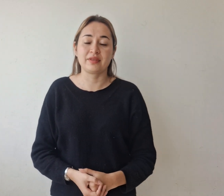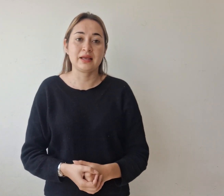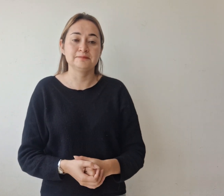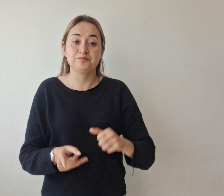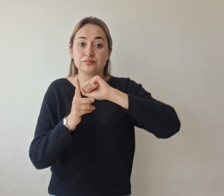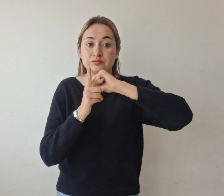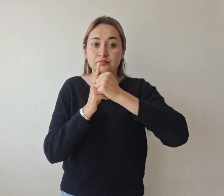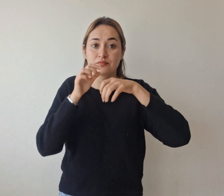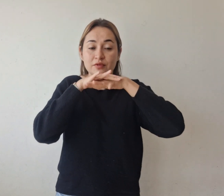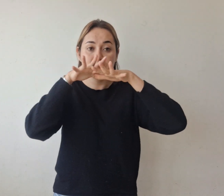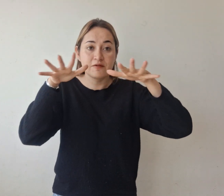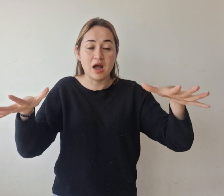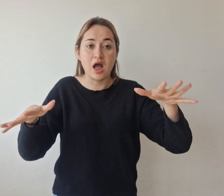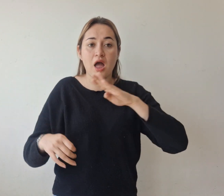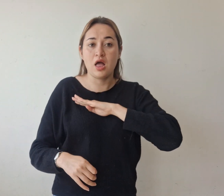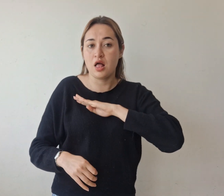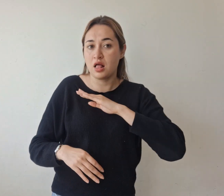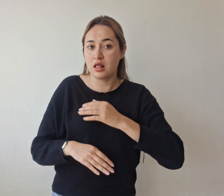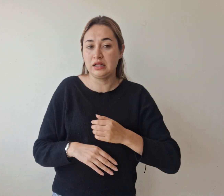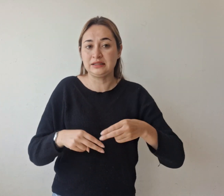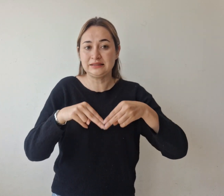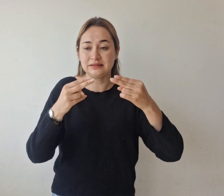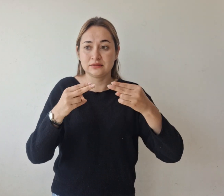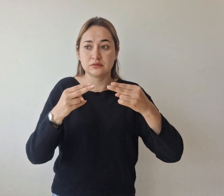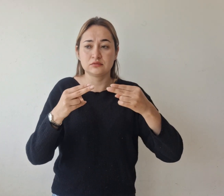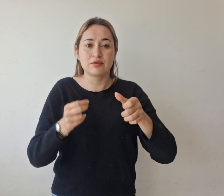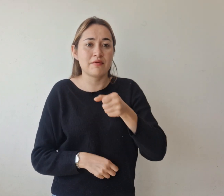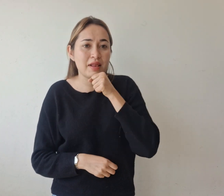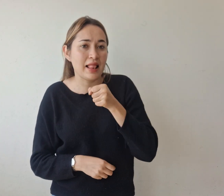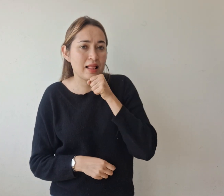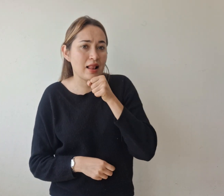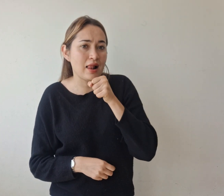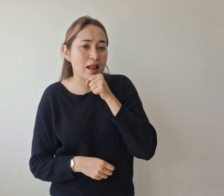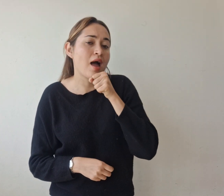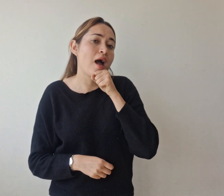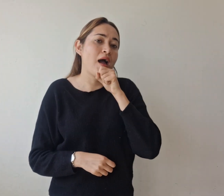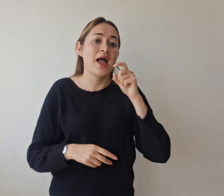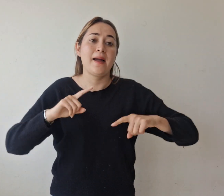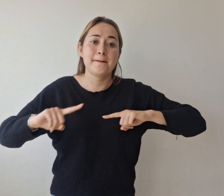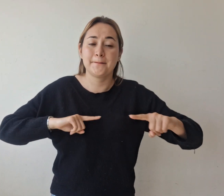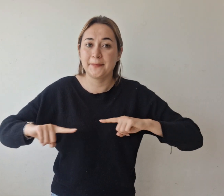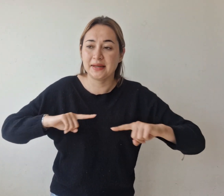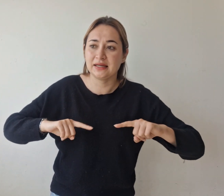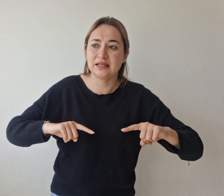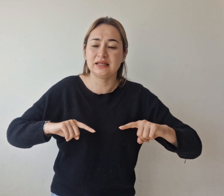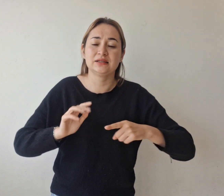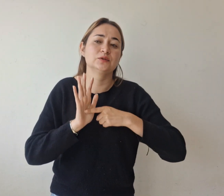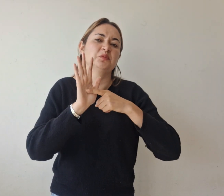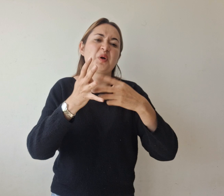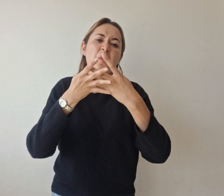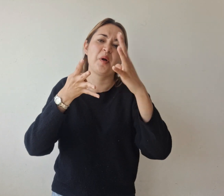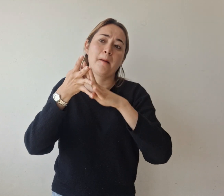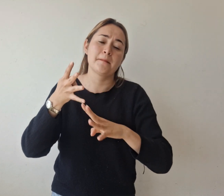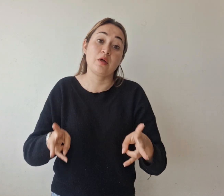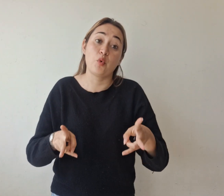la alcaldía y de los medios de comunicación la administración avisará los cronogramas de nuevas jornadas de